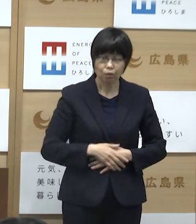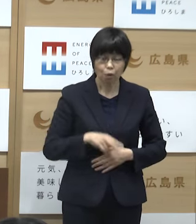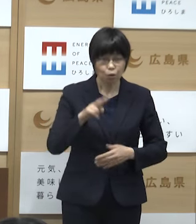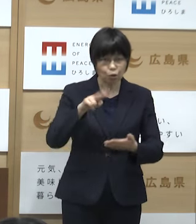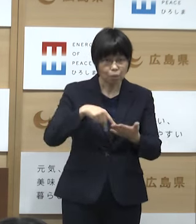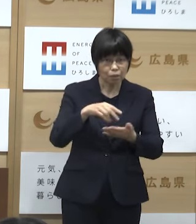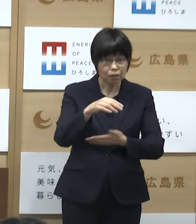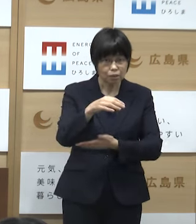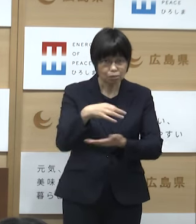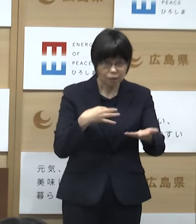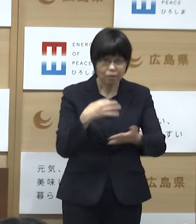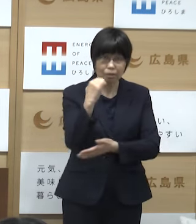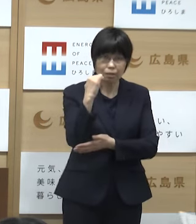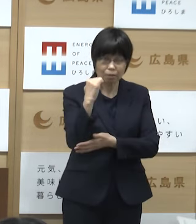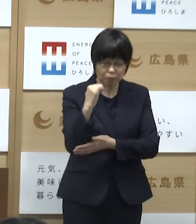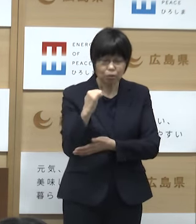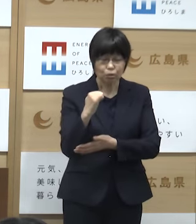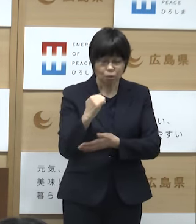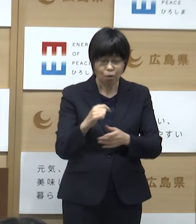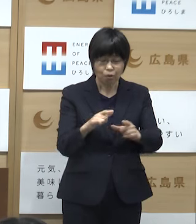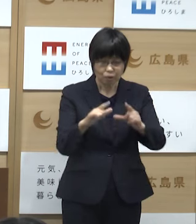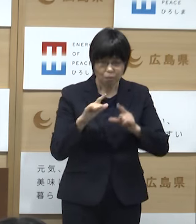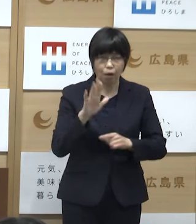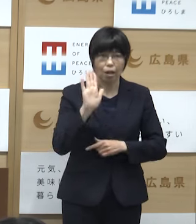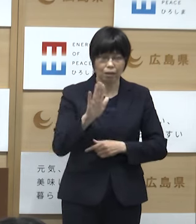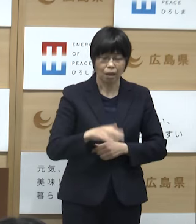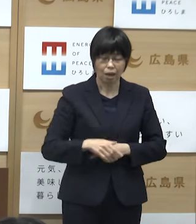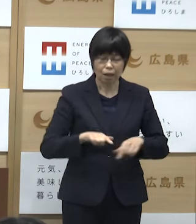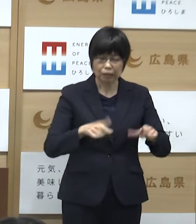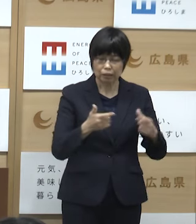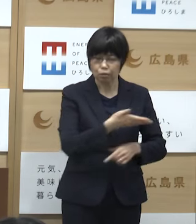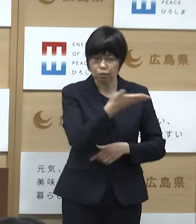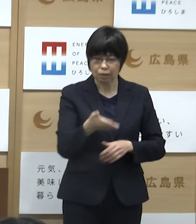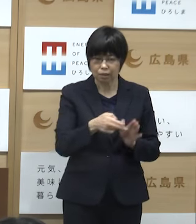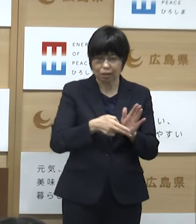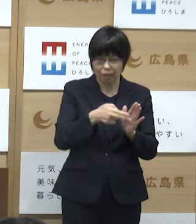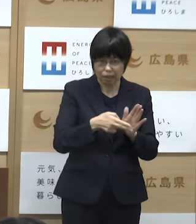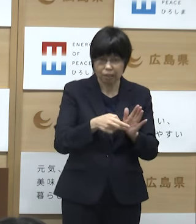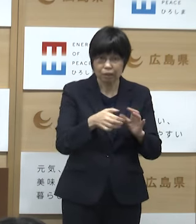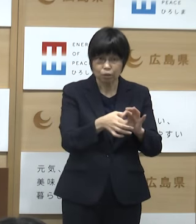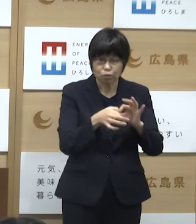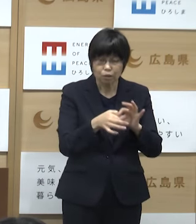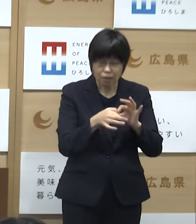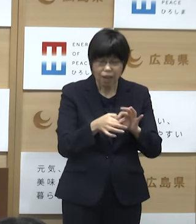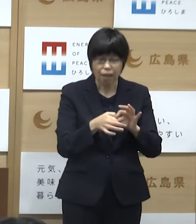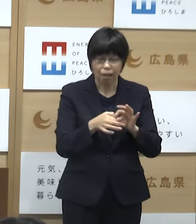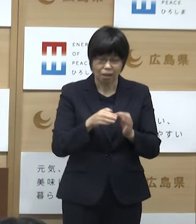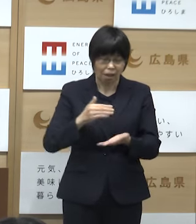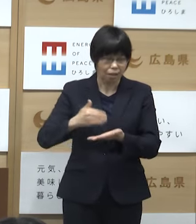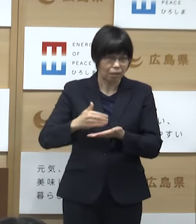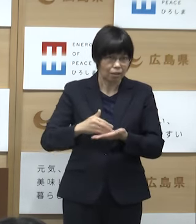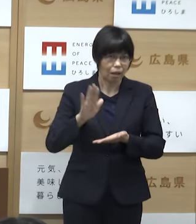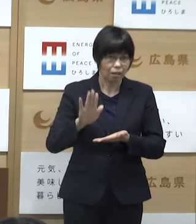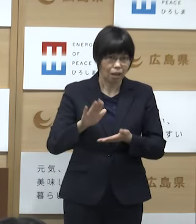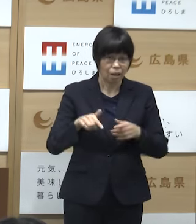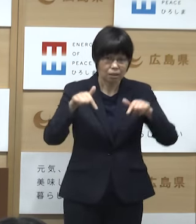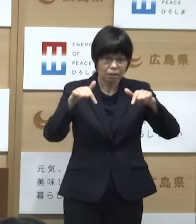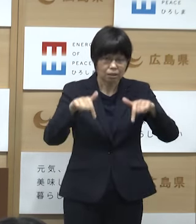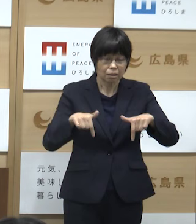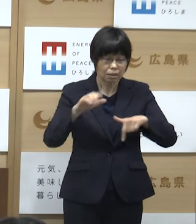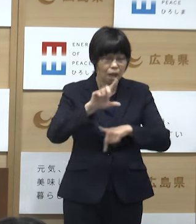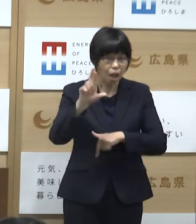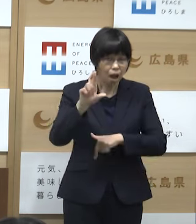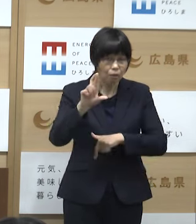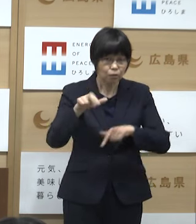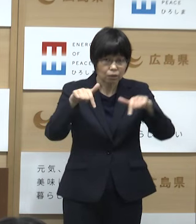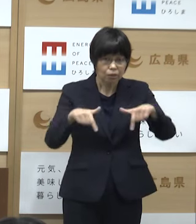の質問の中でもあったと思うんですけども、このタイミングで木次線について言及されたということについて、JR 西日本の真意みたいな